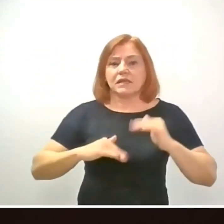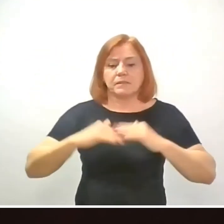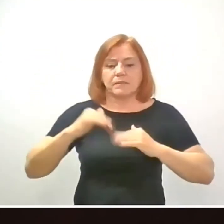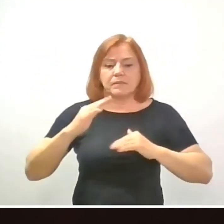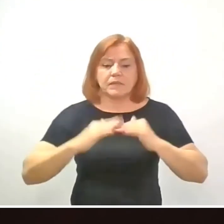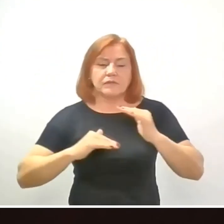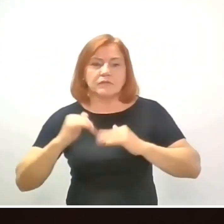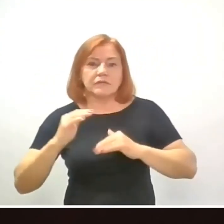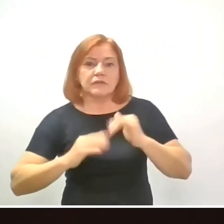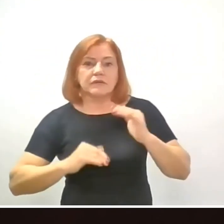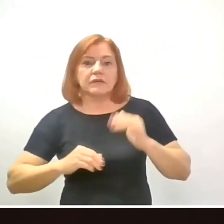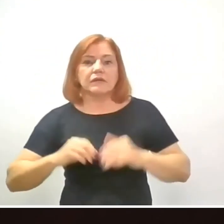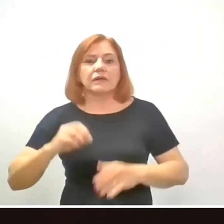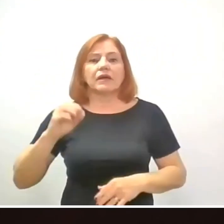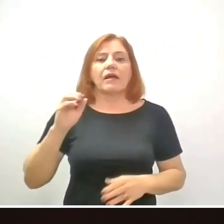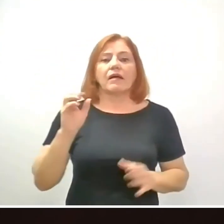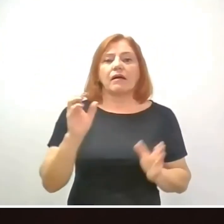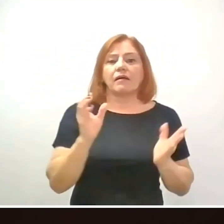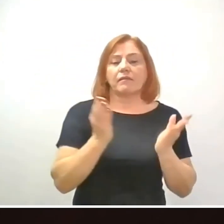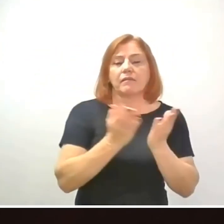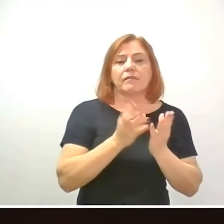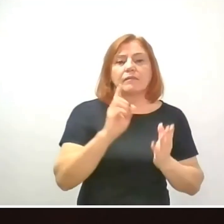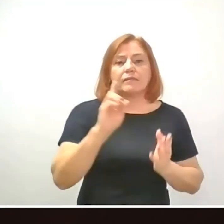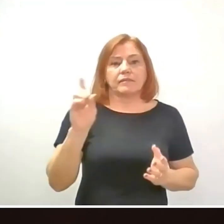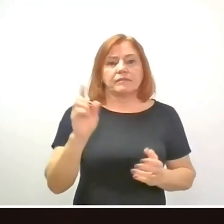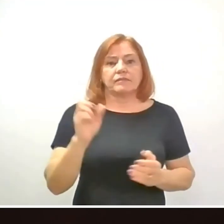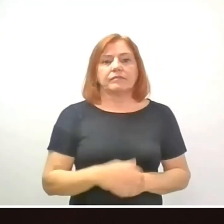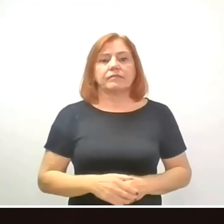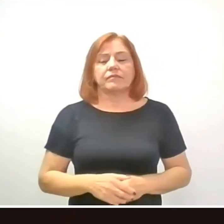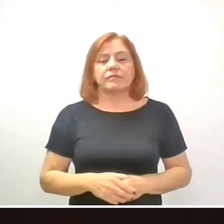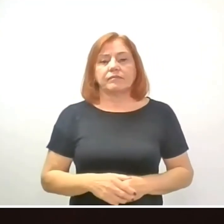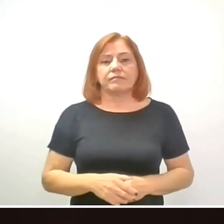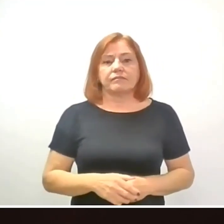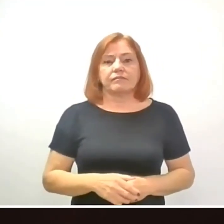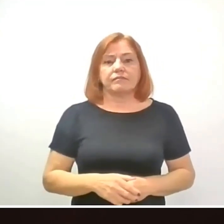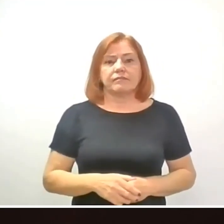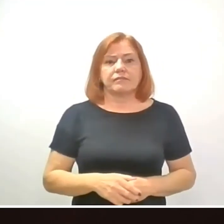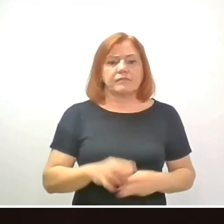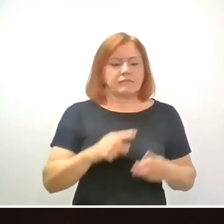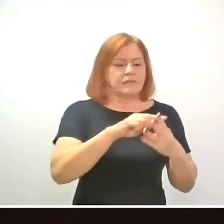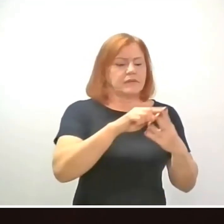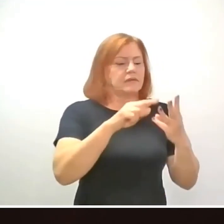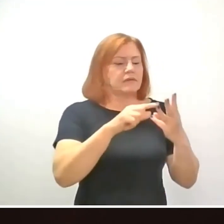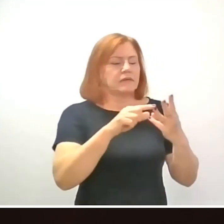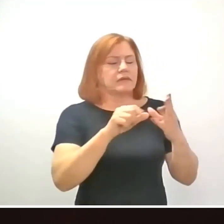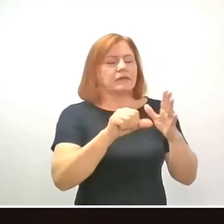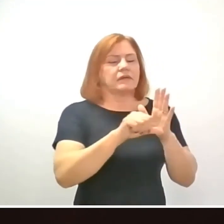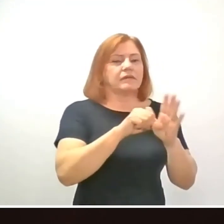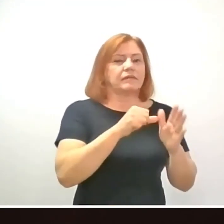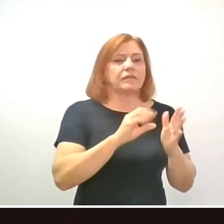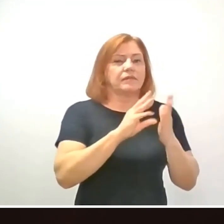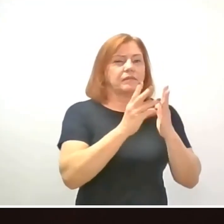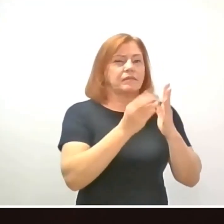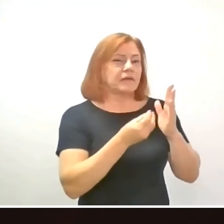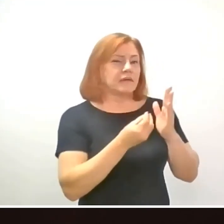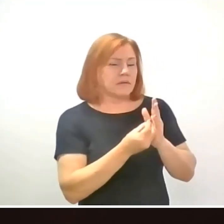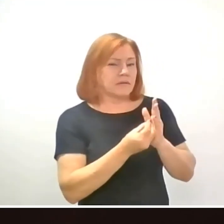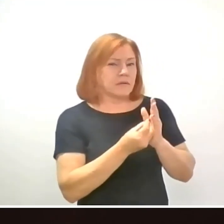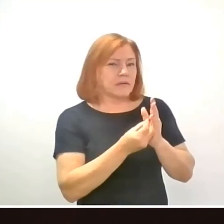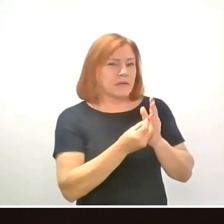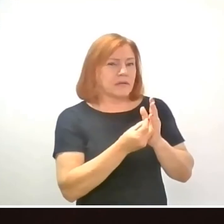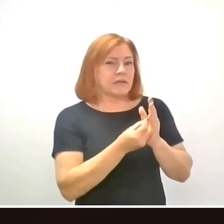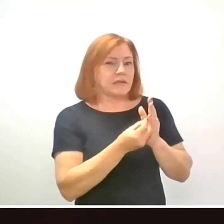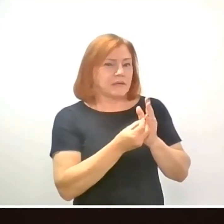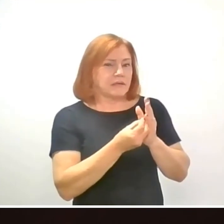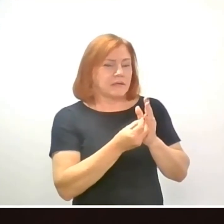primeiras igrejas, né? Quem tem ouvidos, ouça o que o Espírito diz às igrejas. Essa frase é dita